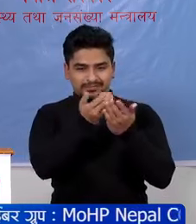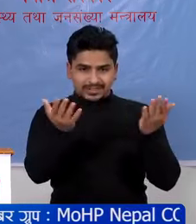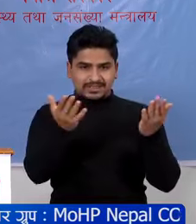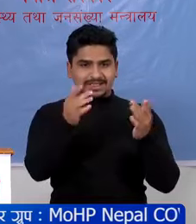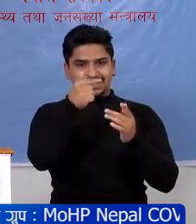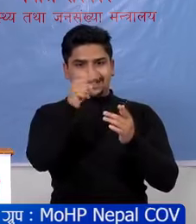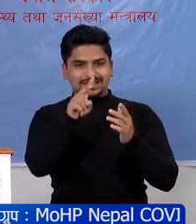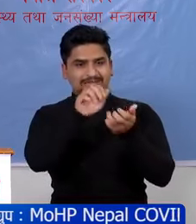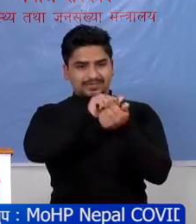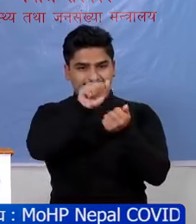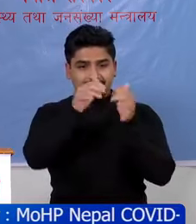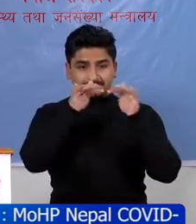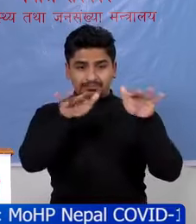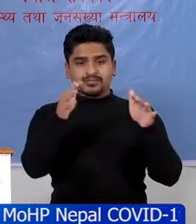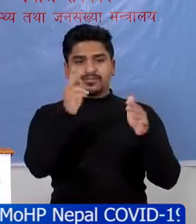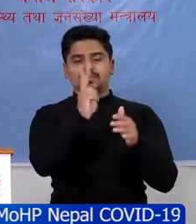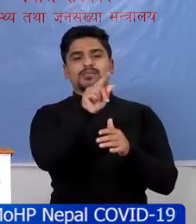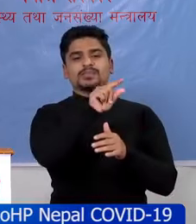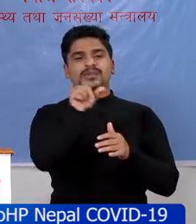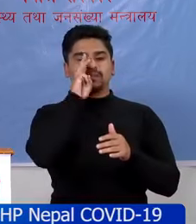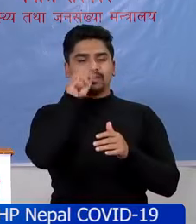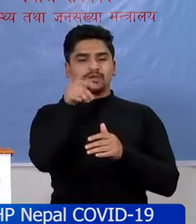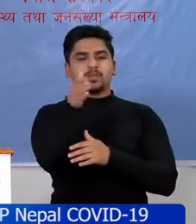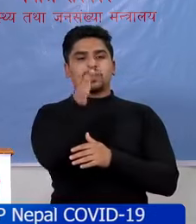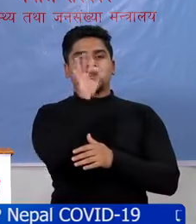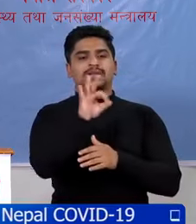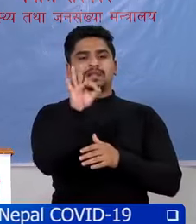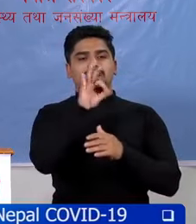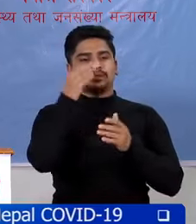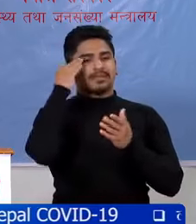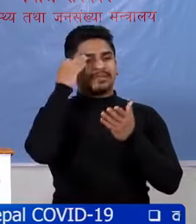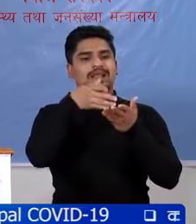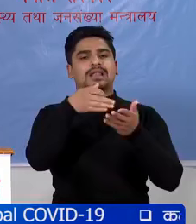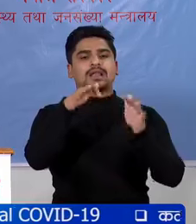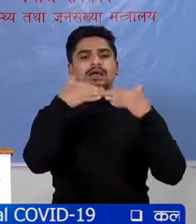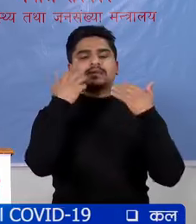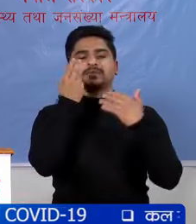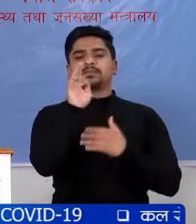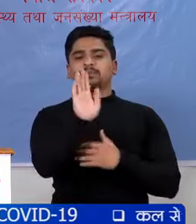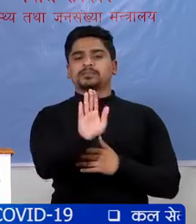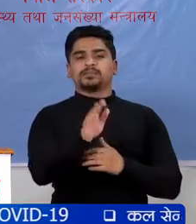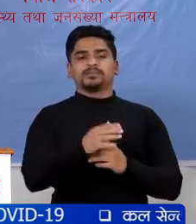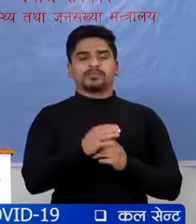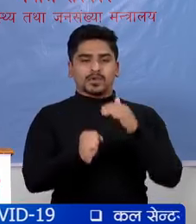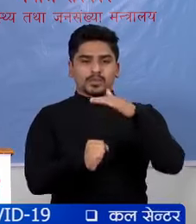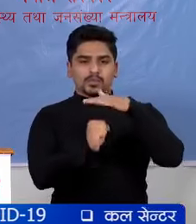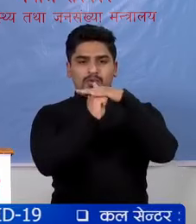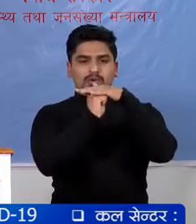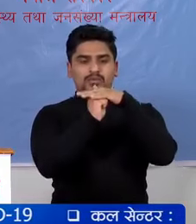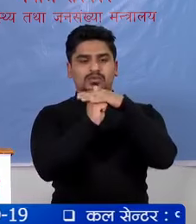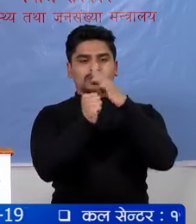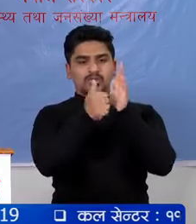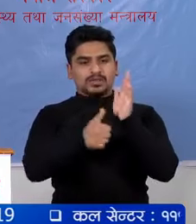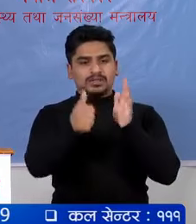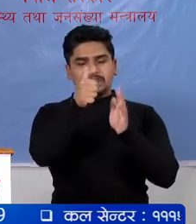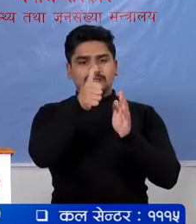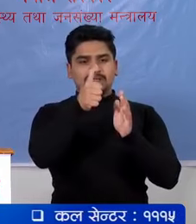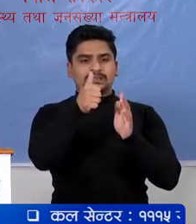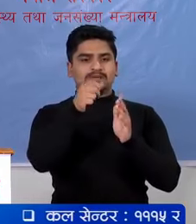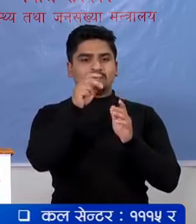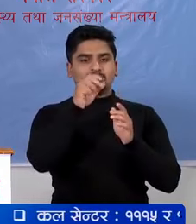समयनाचार प्रकाशनद प्रसायरन बॉयको संदरबा, इस मंत्रा लेको त्याना अपस्तर न बॉयको छा. प्रमुक मेडिकारणाद की सिपूनले